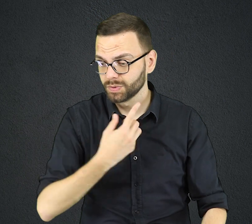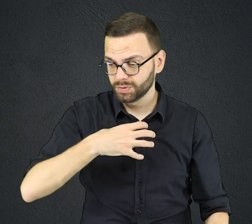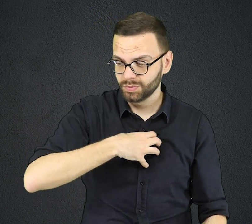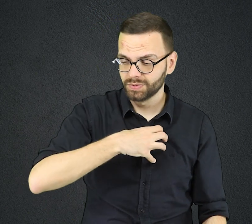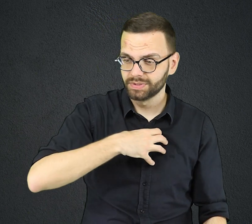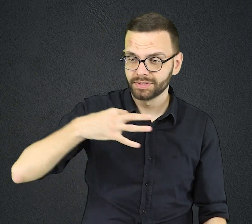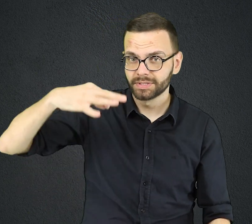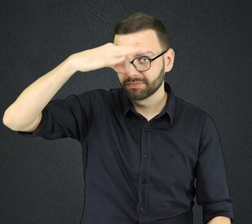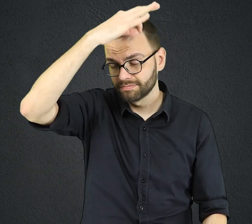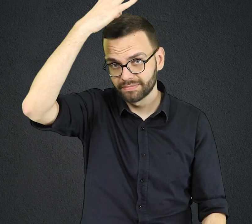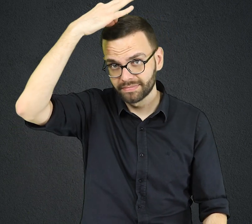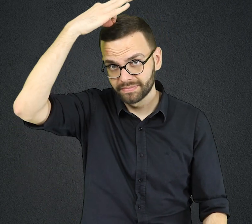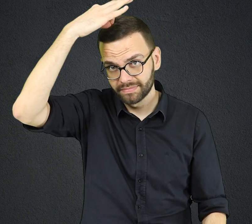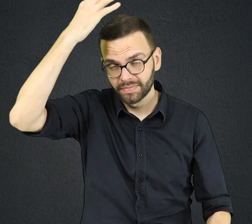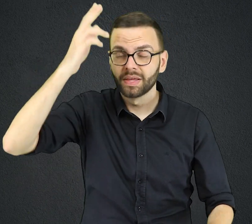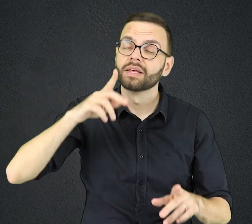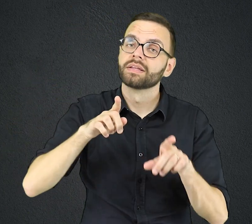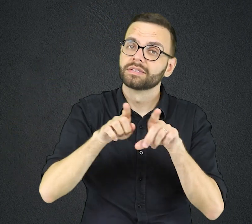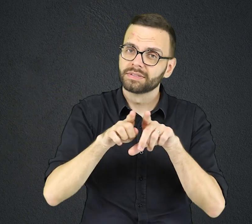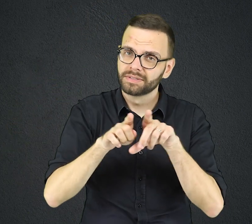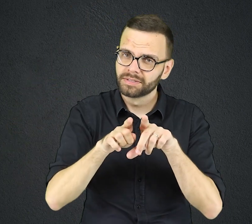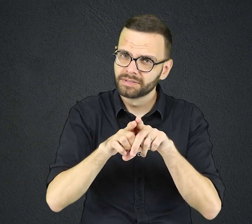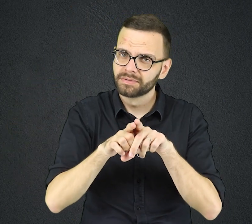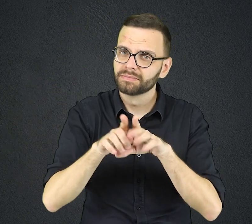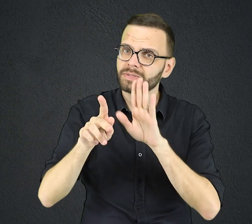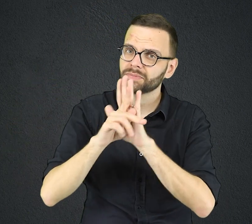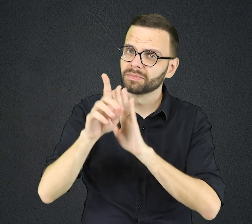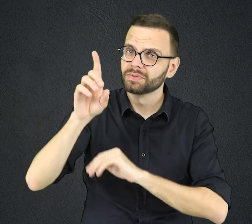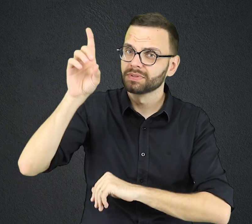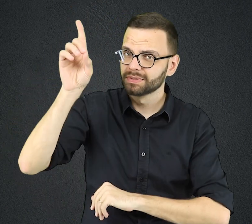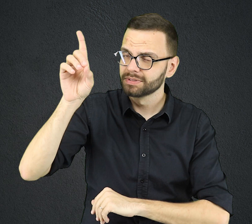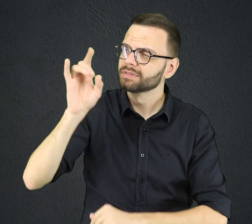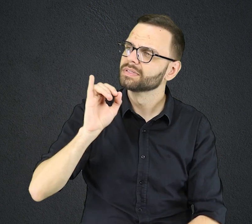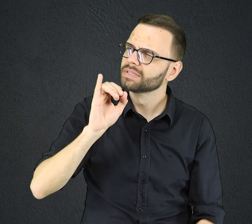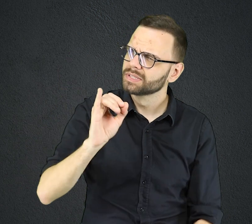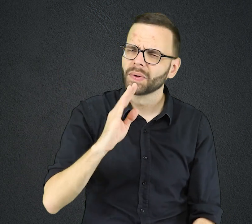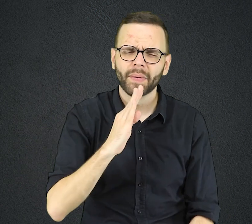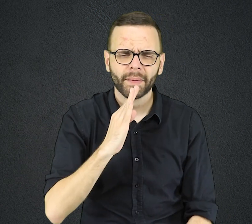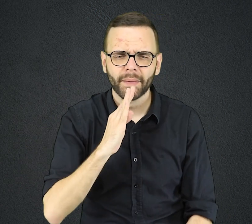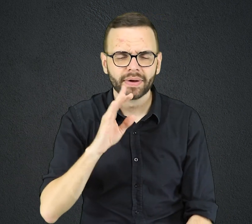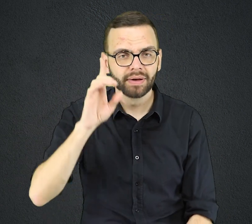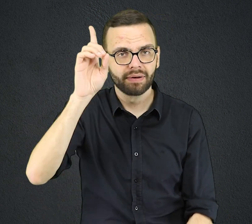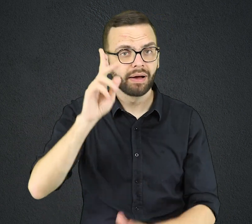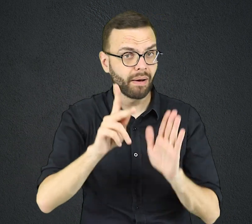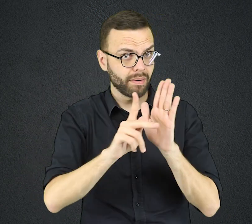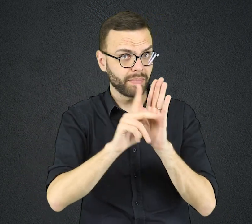na linguagem de Paulo. Assim, aplicando o mesmo princípio para Deus, quem conhece a mente de Deus é o seu